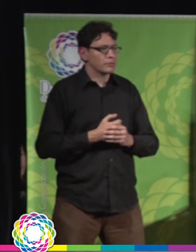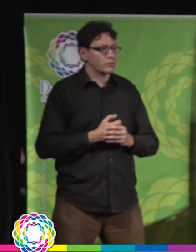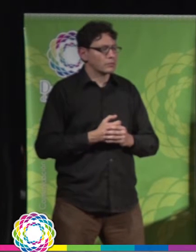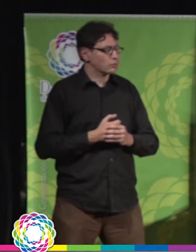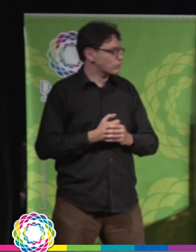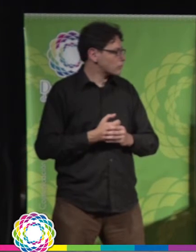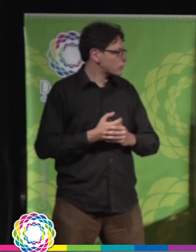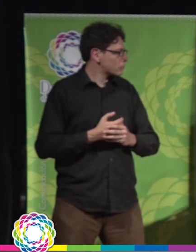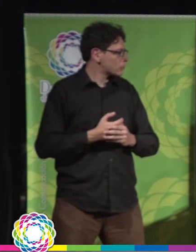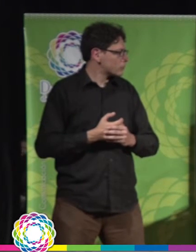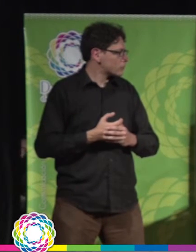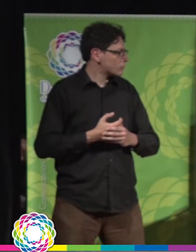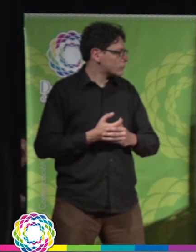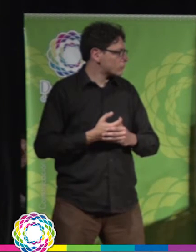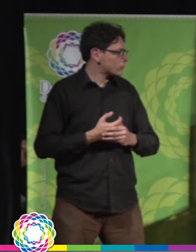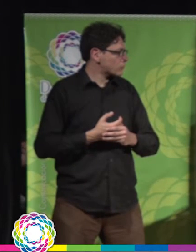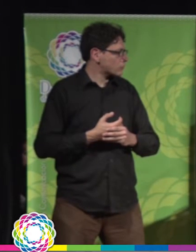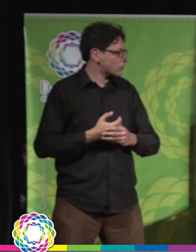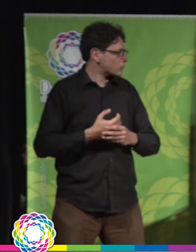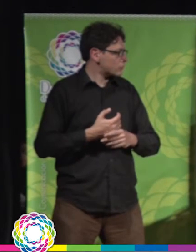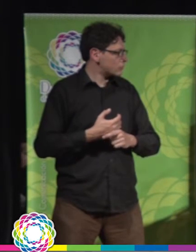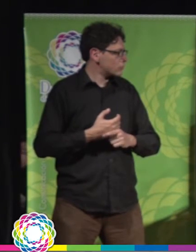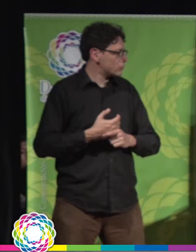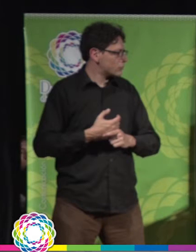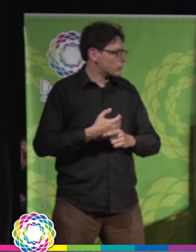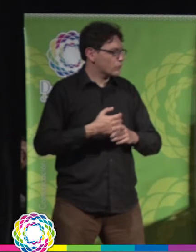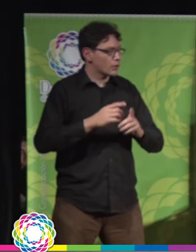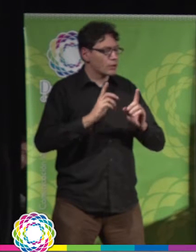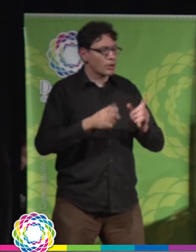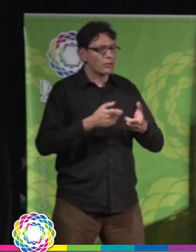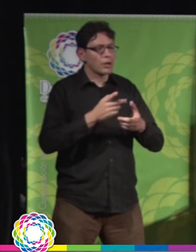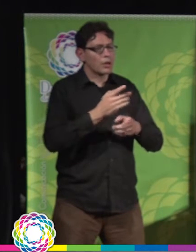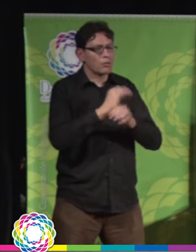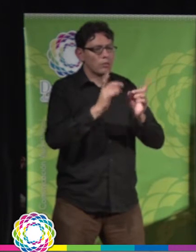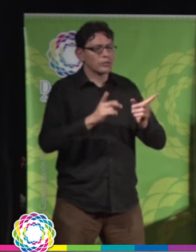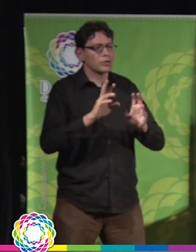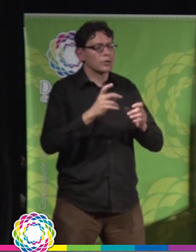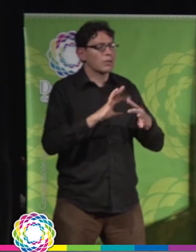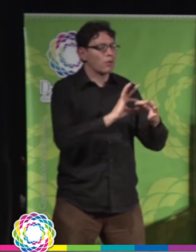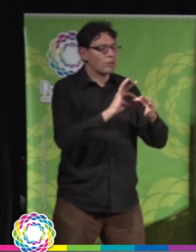lo que significa el docente vinculado al docente que además es mujer, pero esta cuestión no se